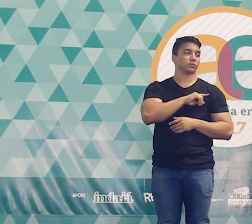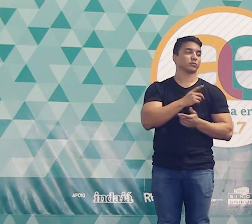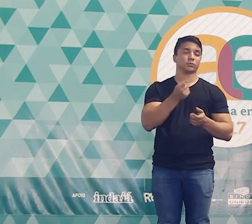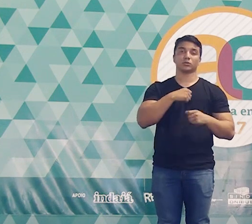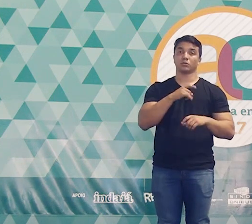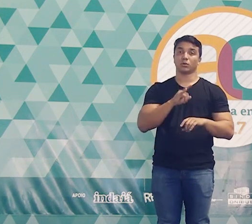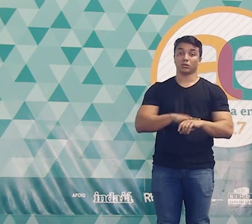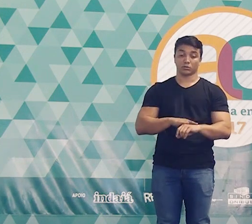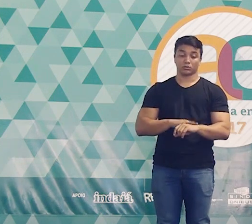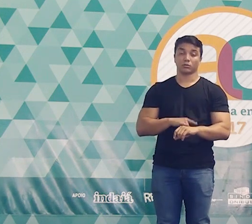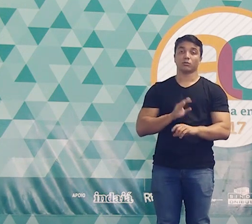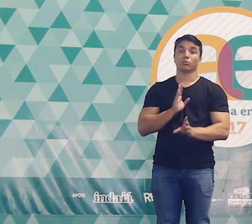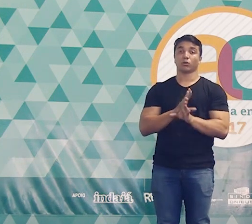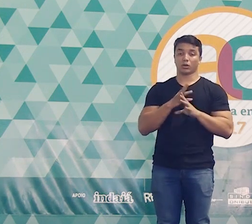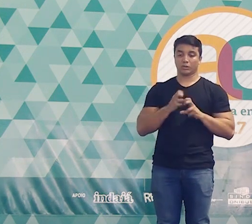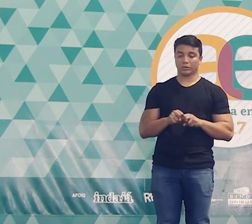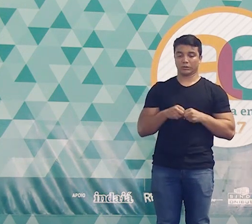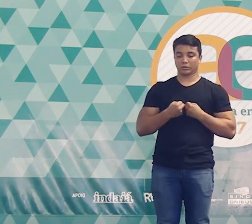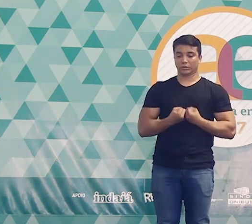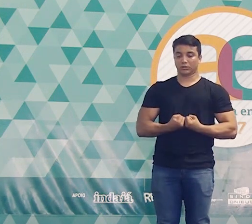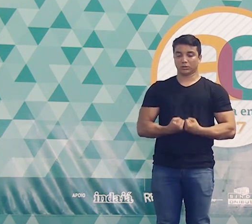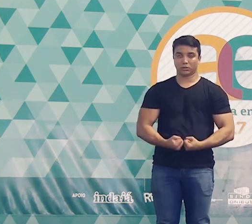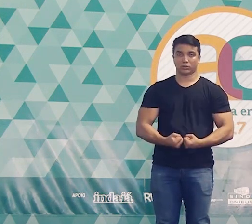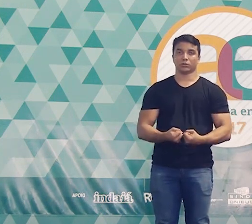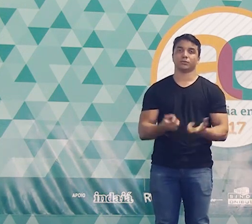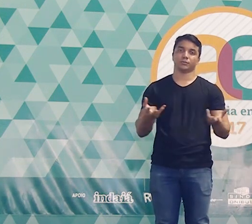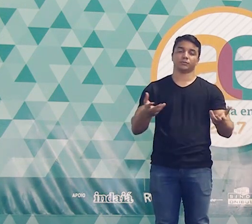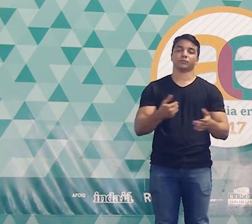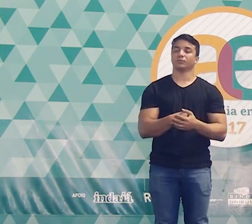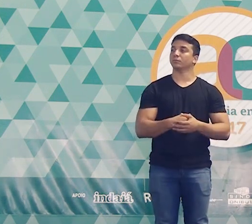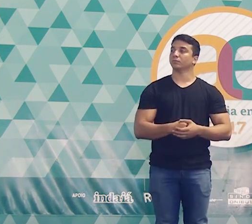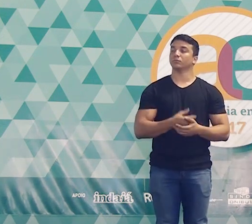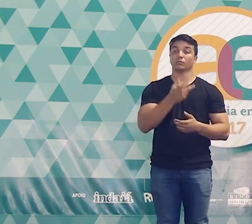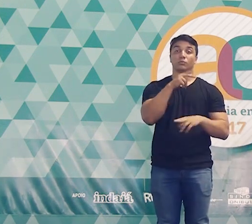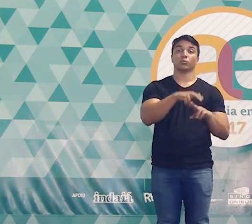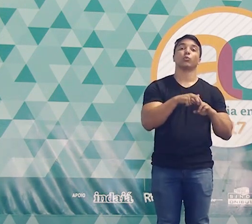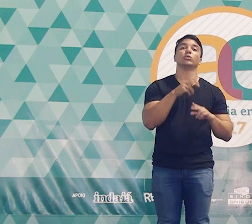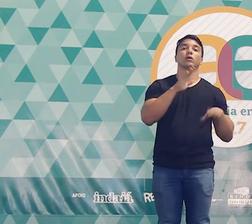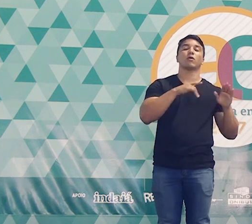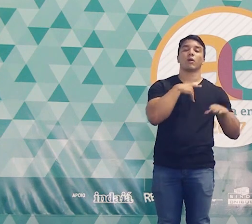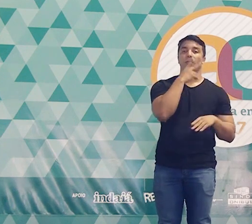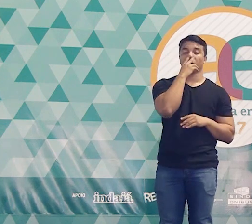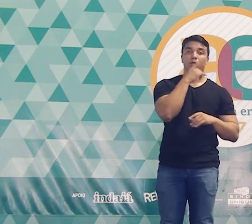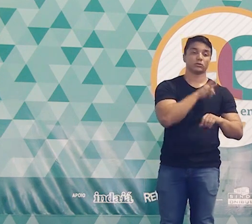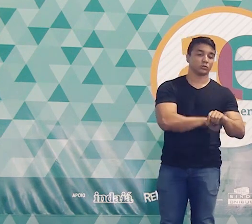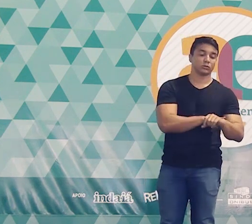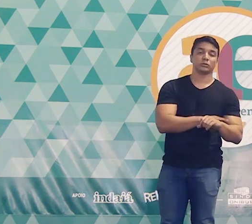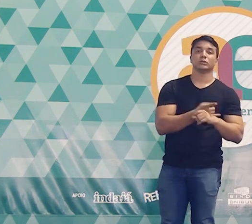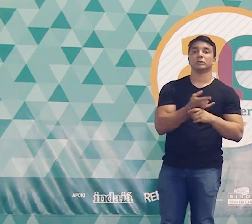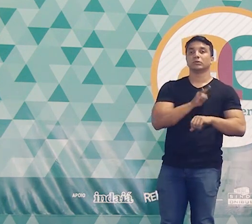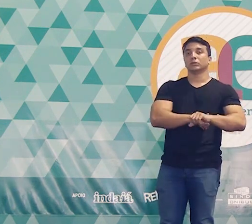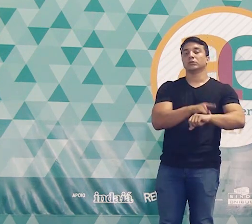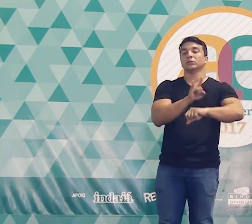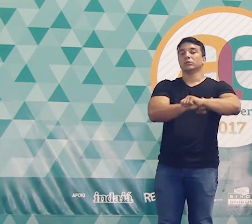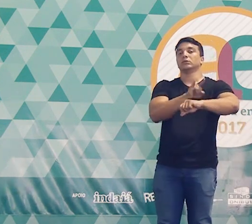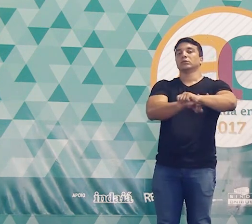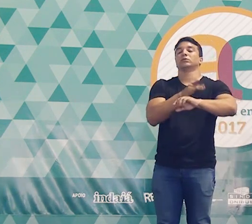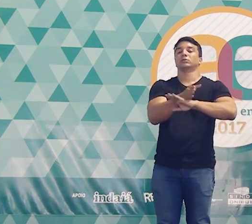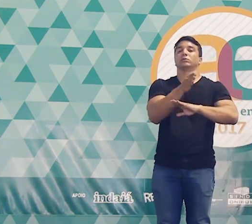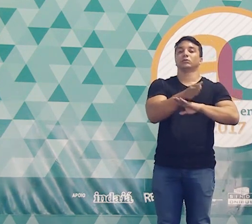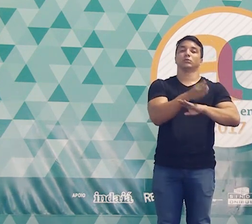urinário, porque provoca uma sobrecarga do sistema urinário, tá? Não é à toa que quando você bebe, você tem uma maior diurese, né? Faz mais